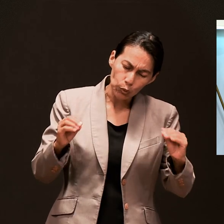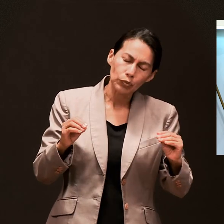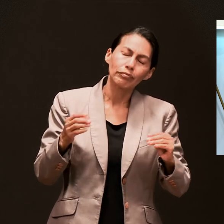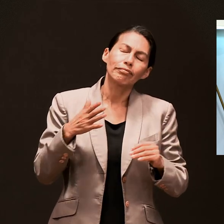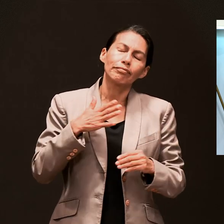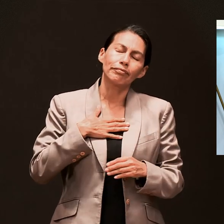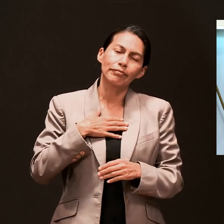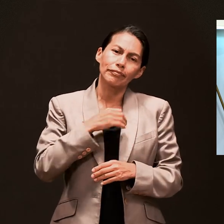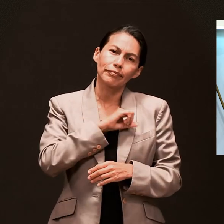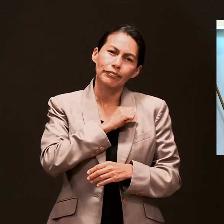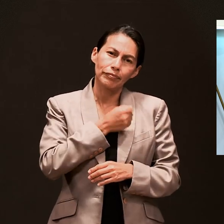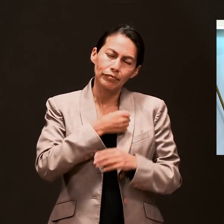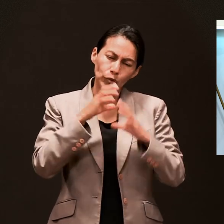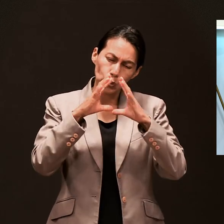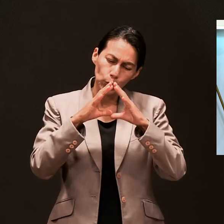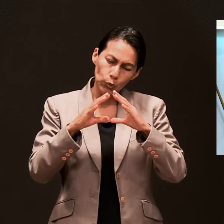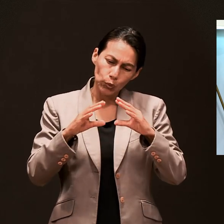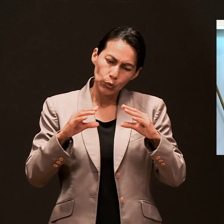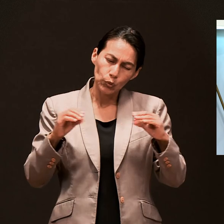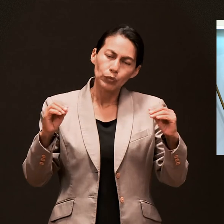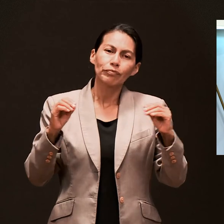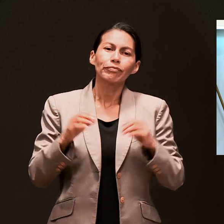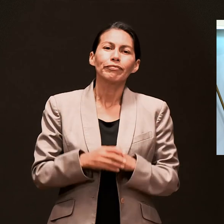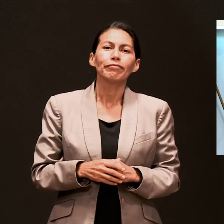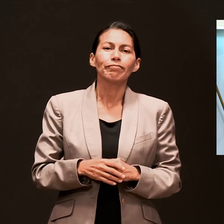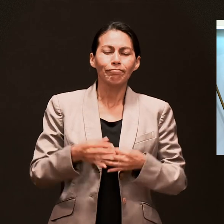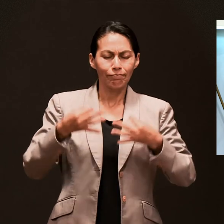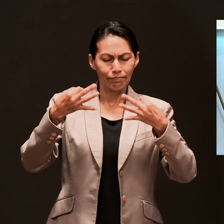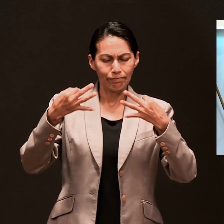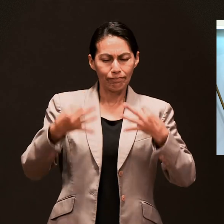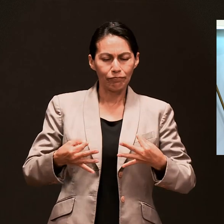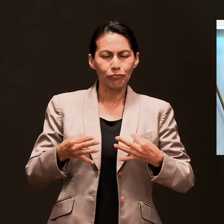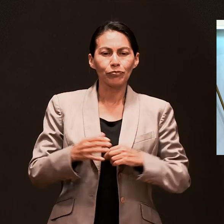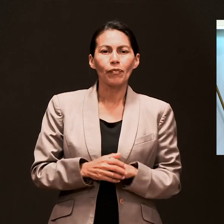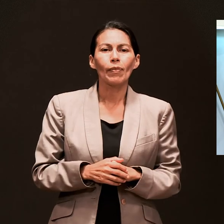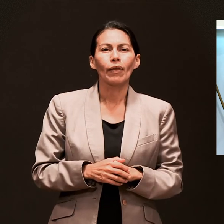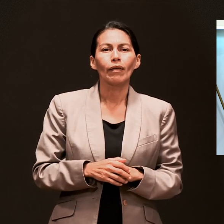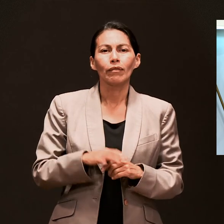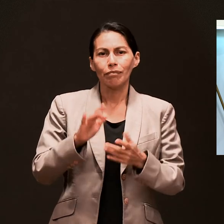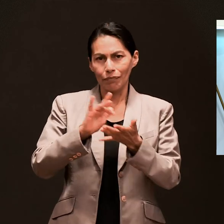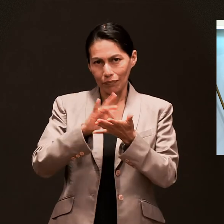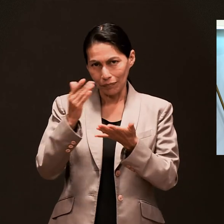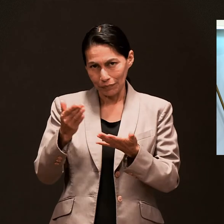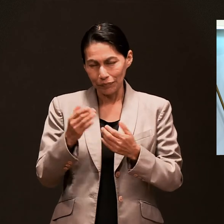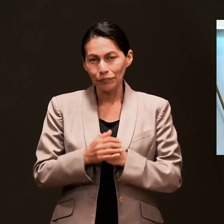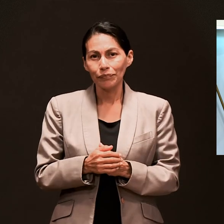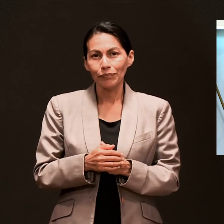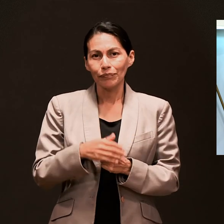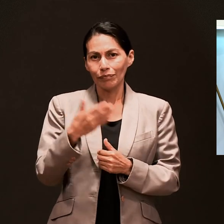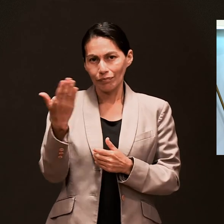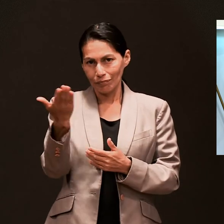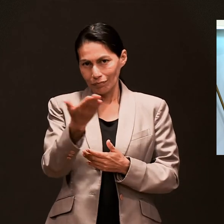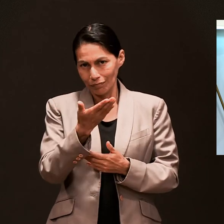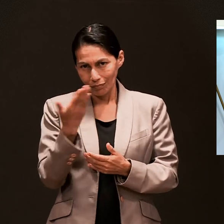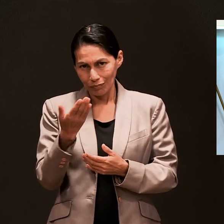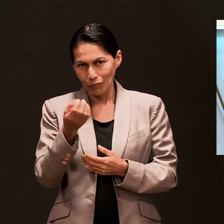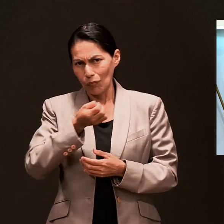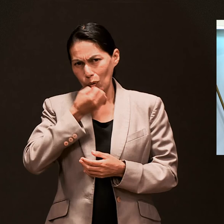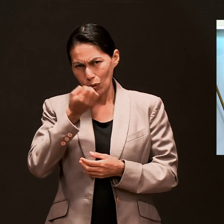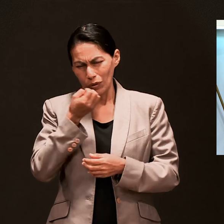ser restablecida Dios bendiga su ministerio Gracias Elite vamos a estar orando por ti